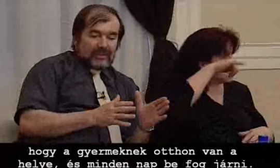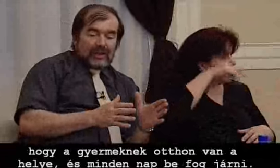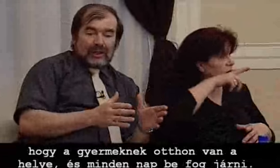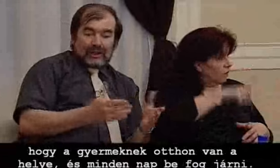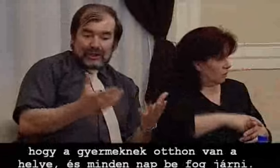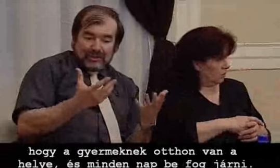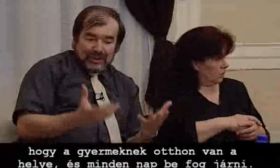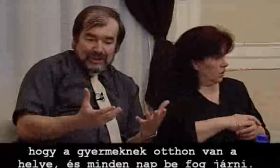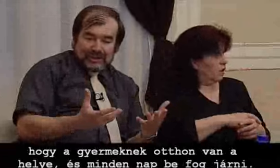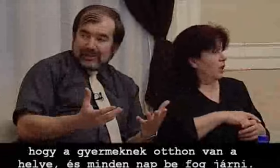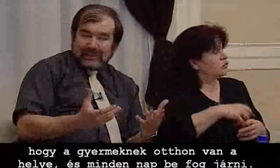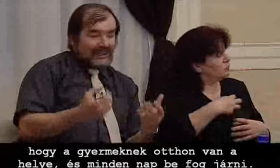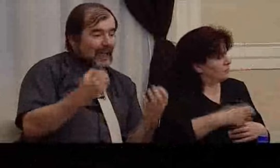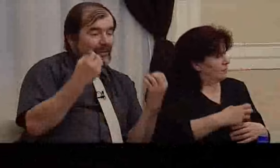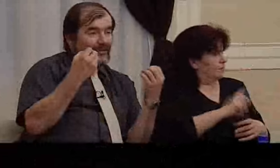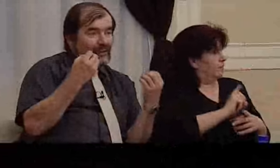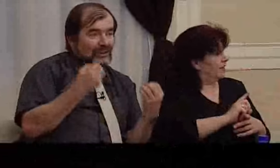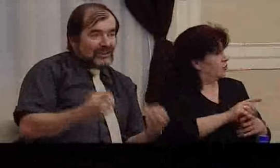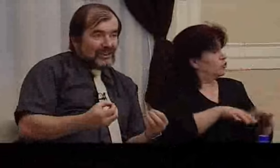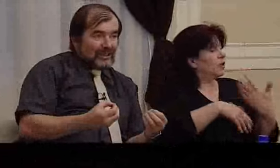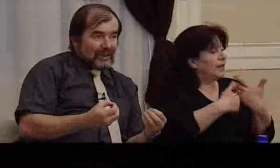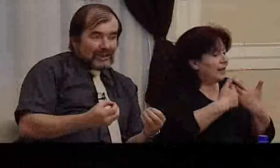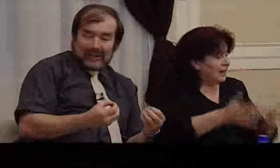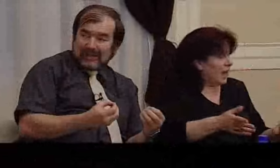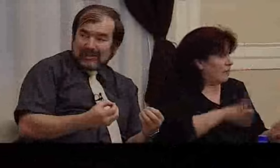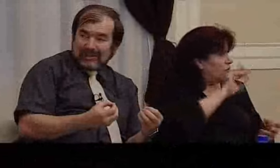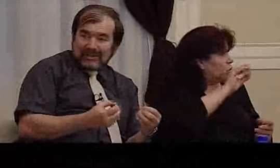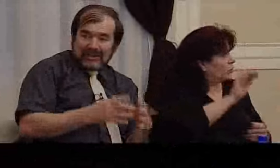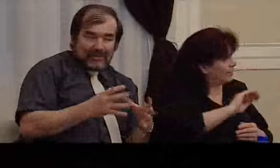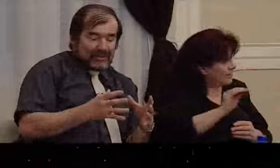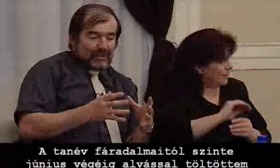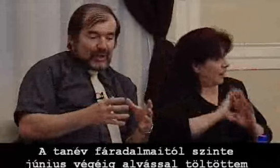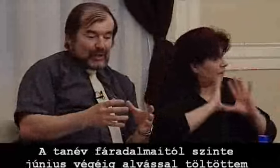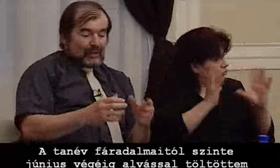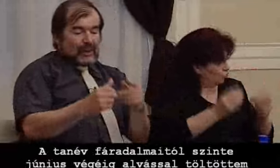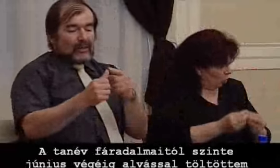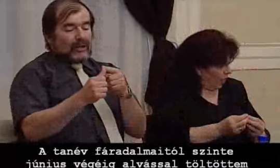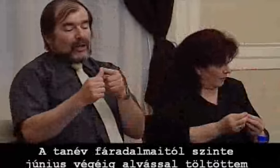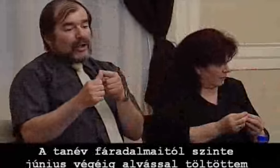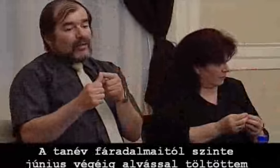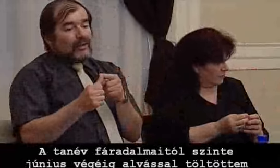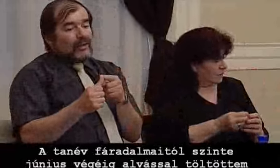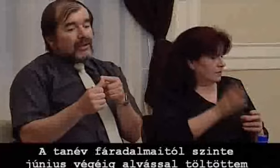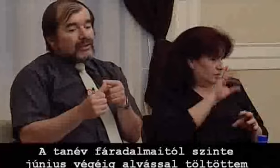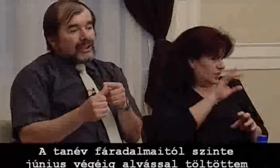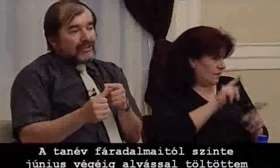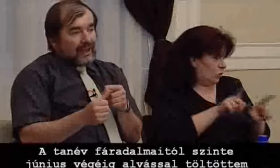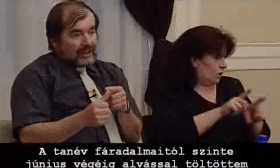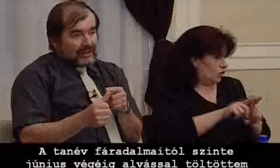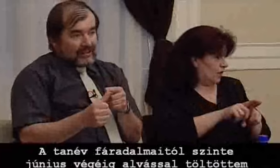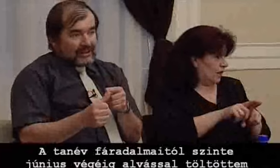járni. És mégis. És mégis. Hiába vagyunk 10 gyermek a családban. Hiába vagyunk 10 gyermekes család, vagy voltunk.